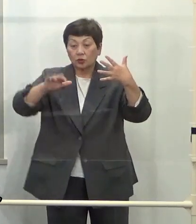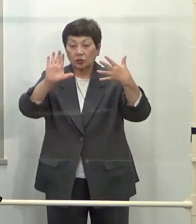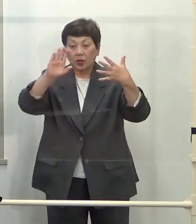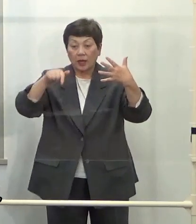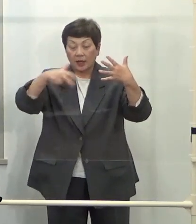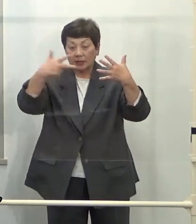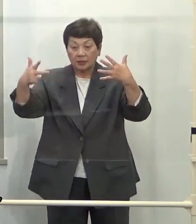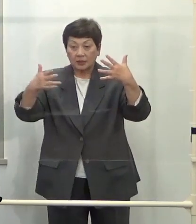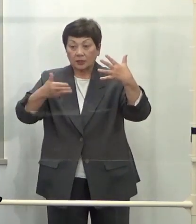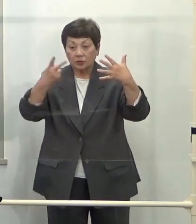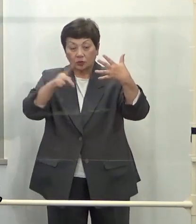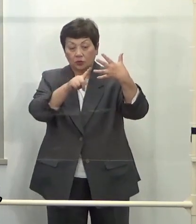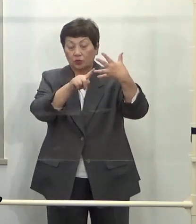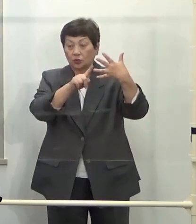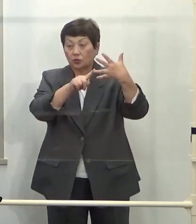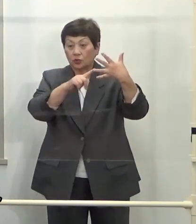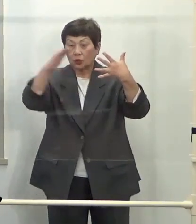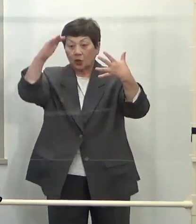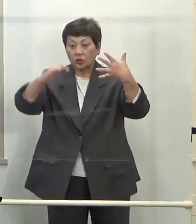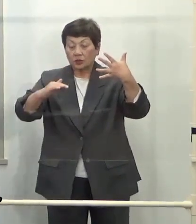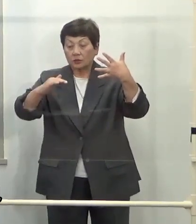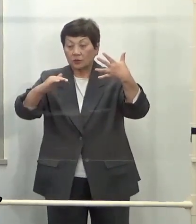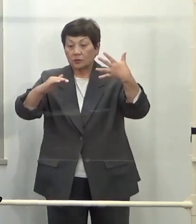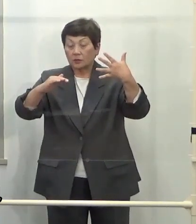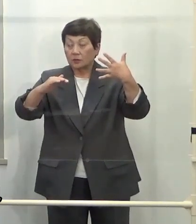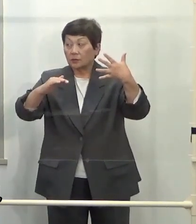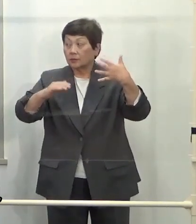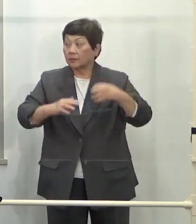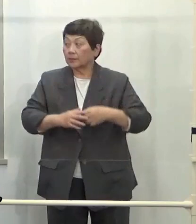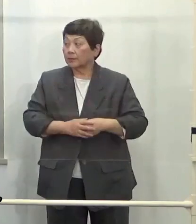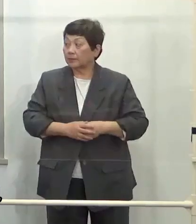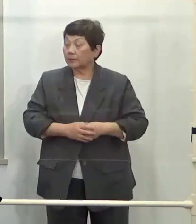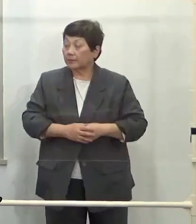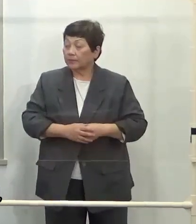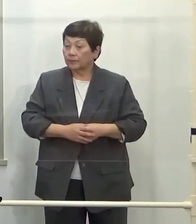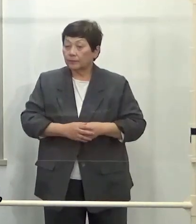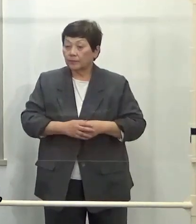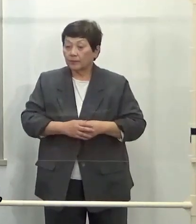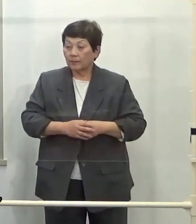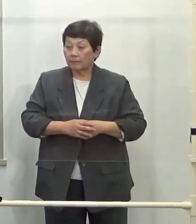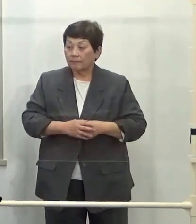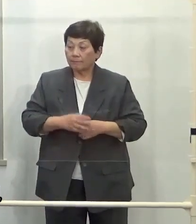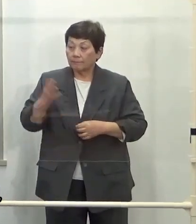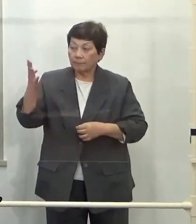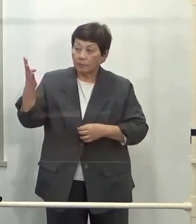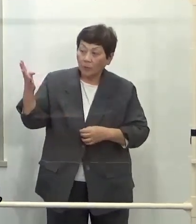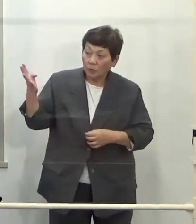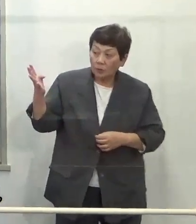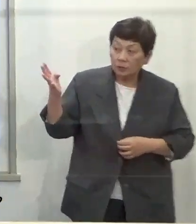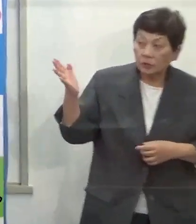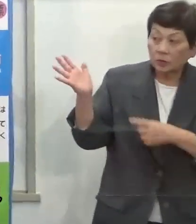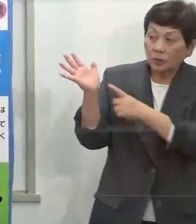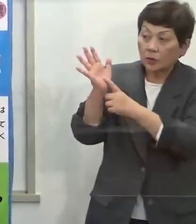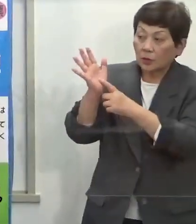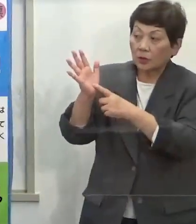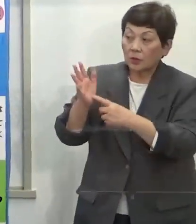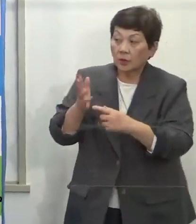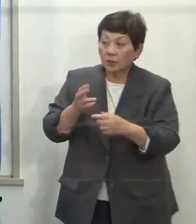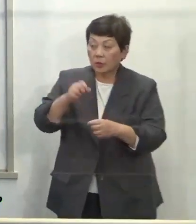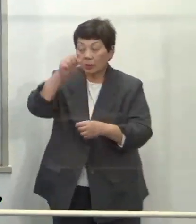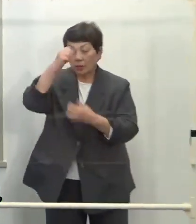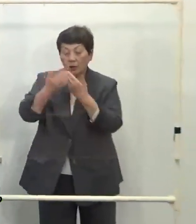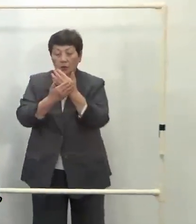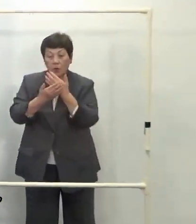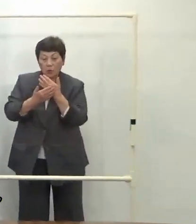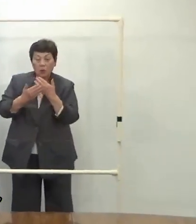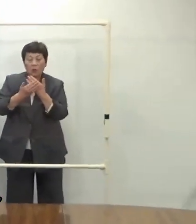ているところが、この6つの指標の中で4つもあるわけですね。そして療養されている方の数も減